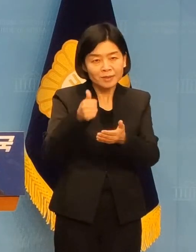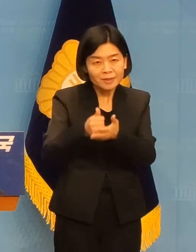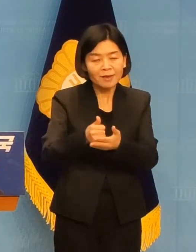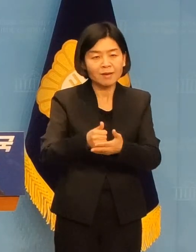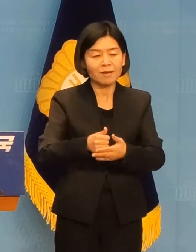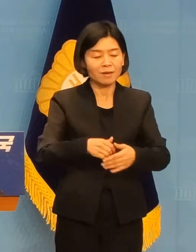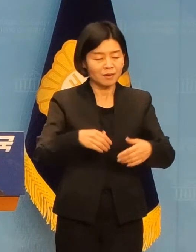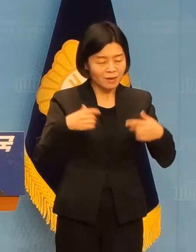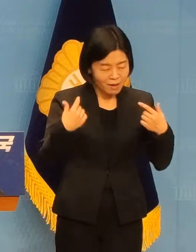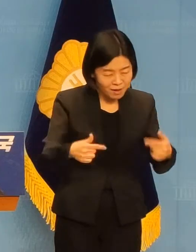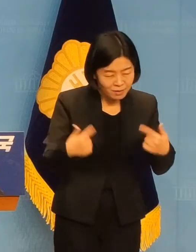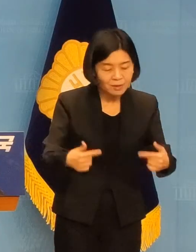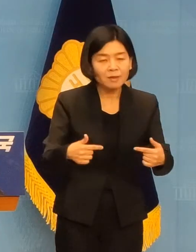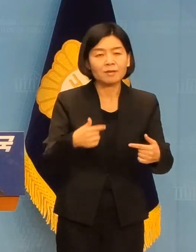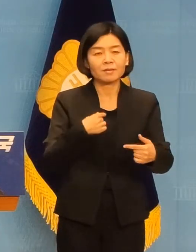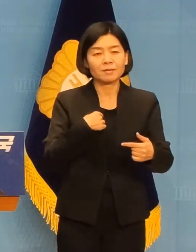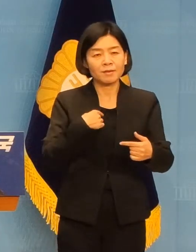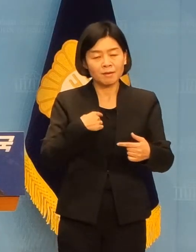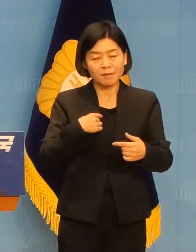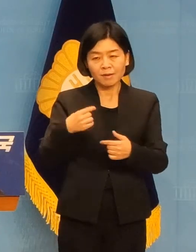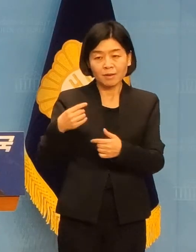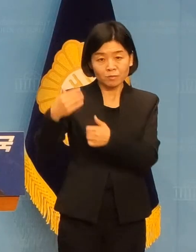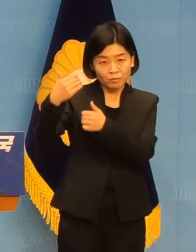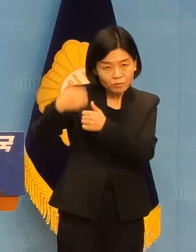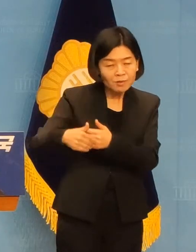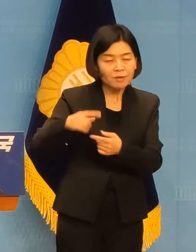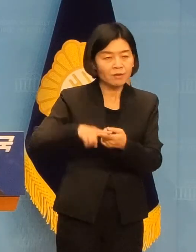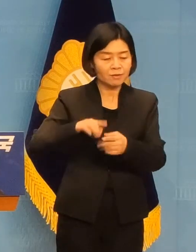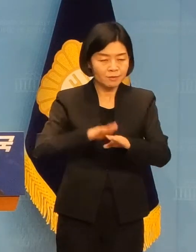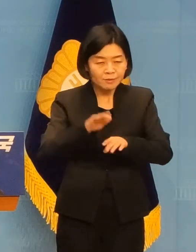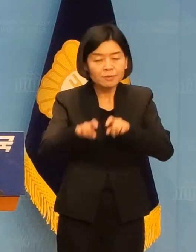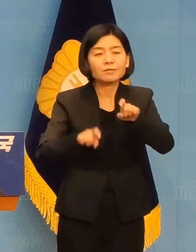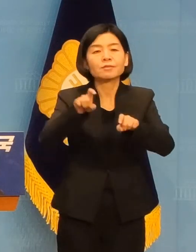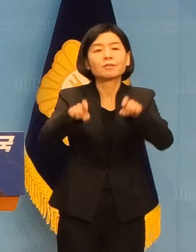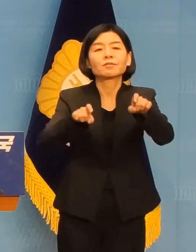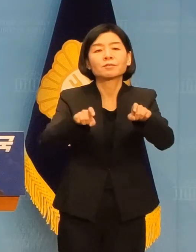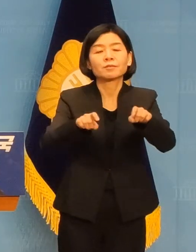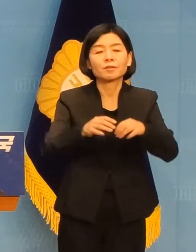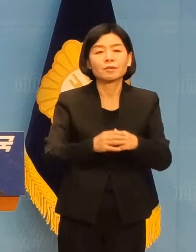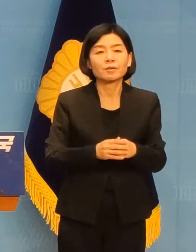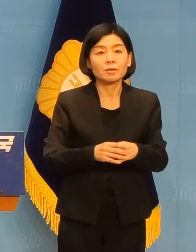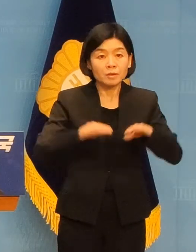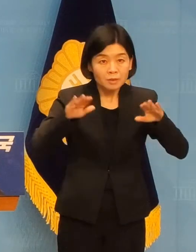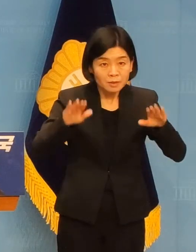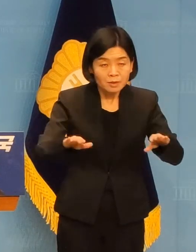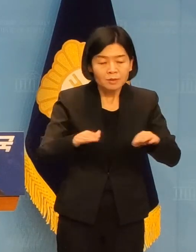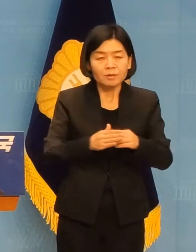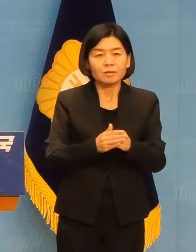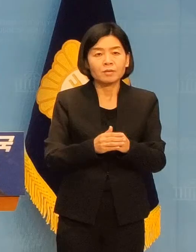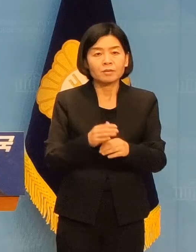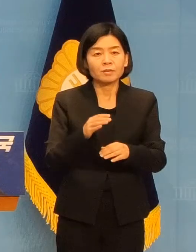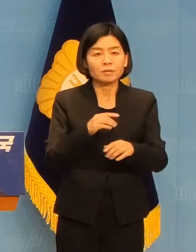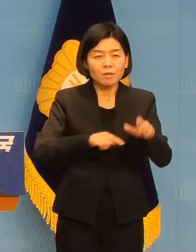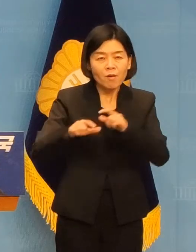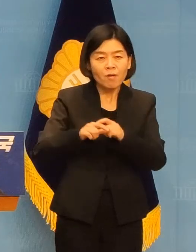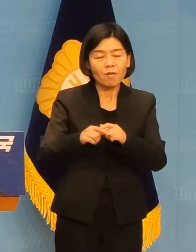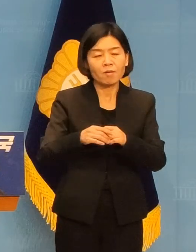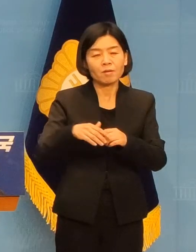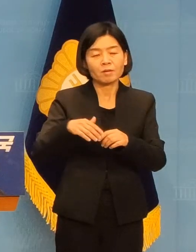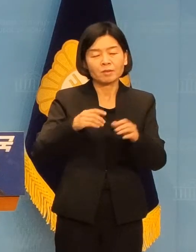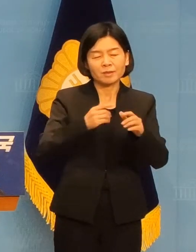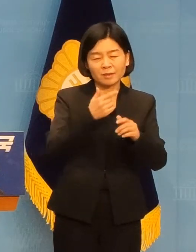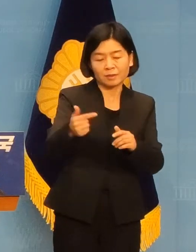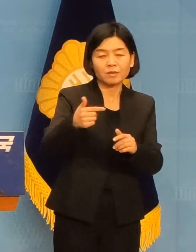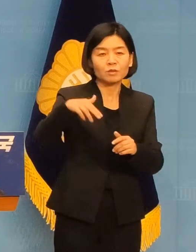한순간도 멈추지 않고 그 당부를 실천해 왔습니다. 이제 저는 더 큰 조국혁신당,